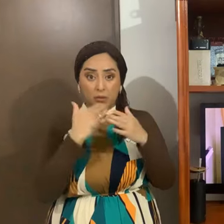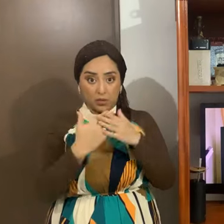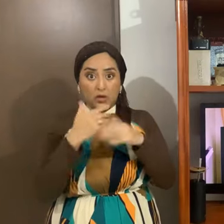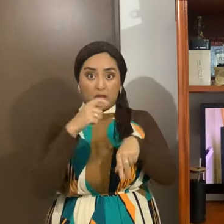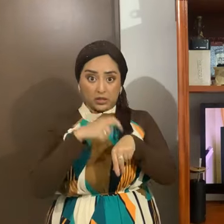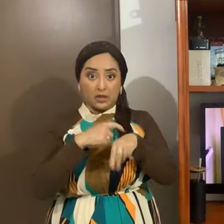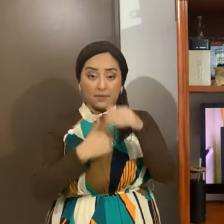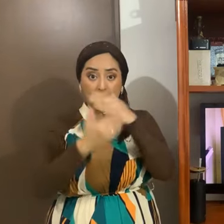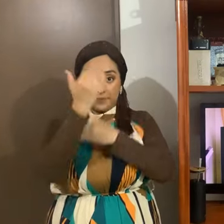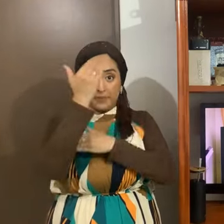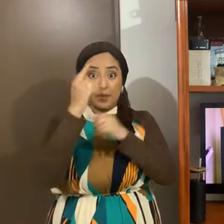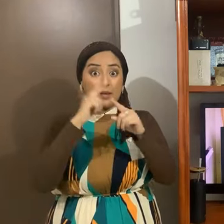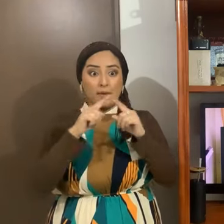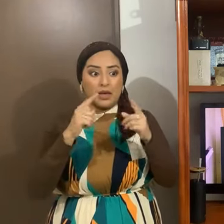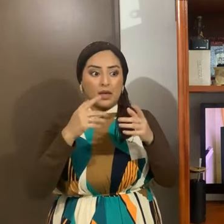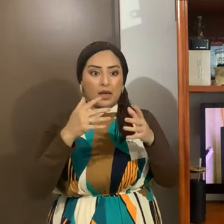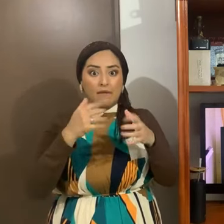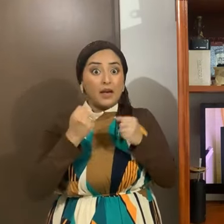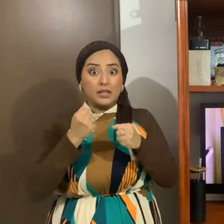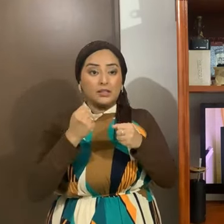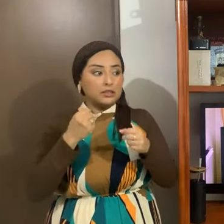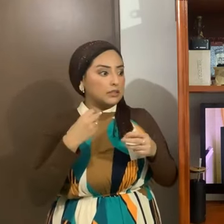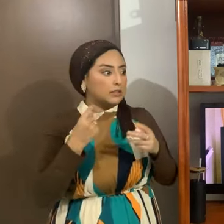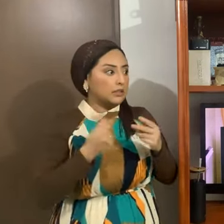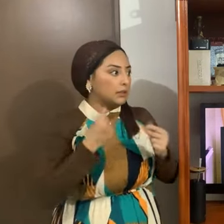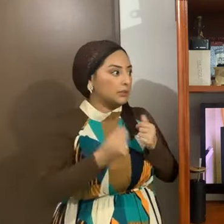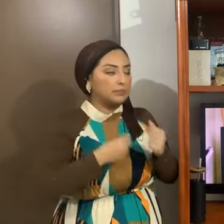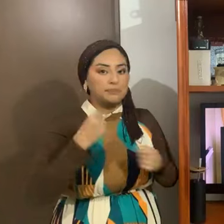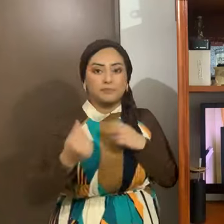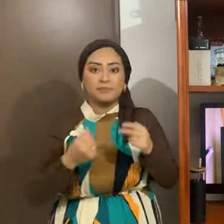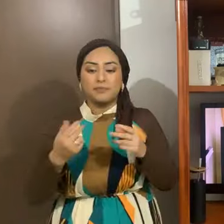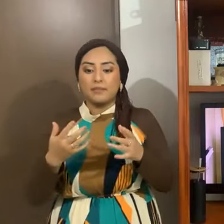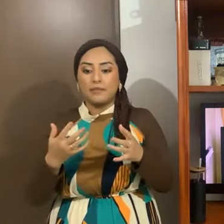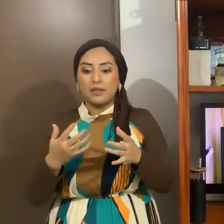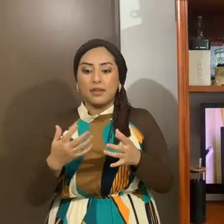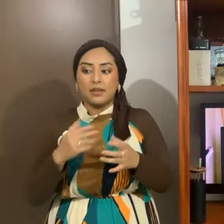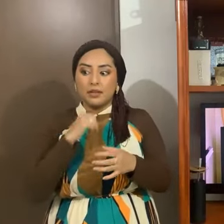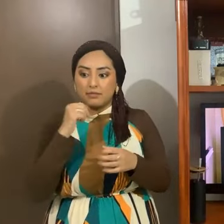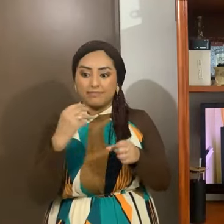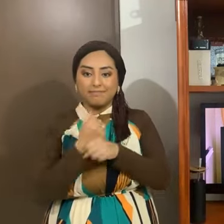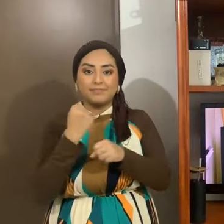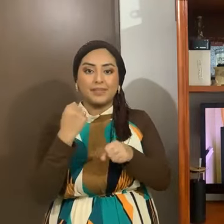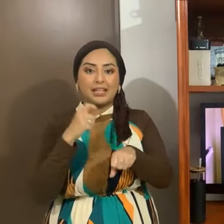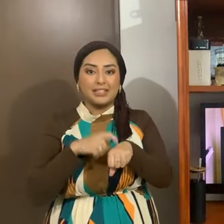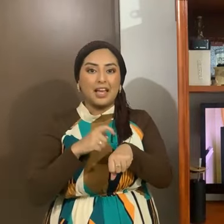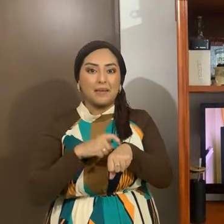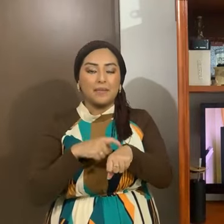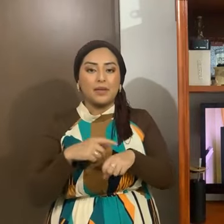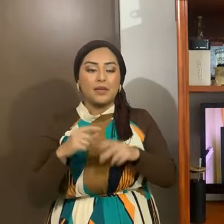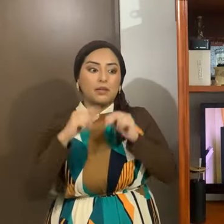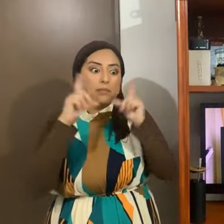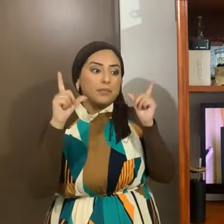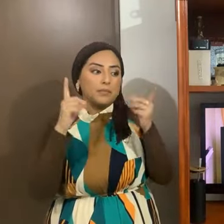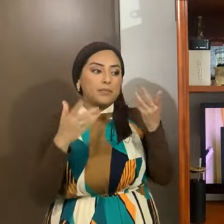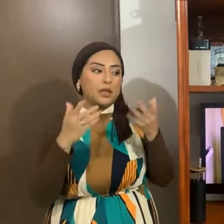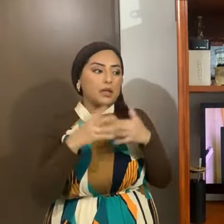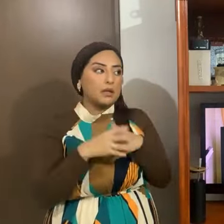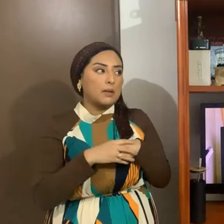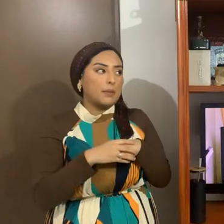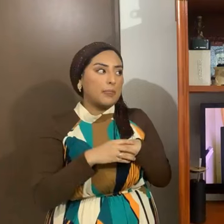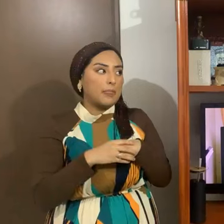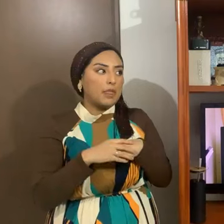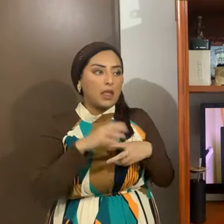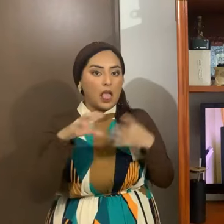temprano, pero se levanta corriendo porque se le hace tarde, es decir, no aprovecha el tiempo, se levanta de